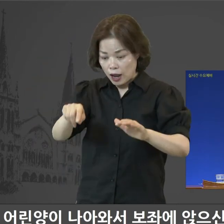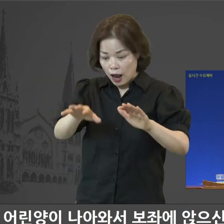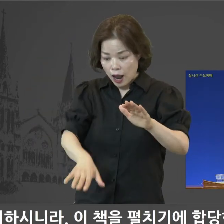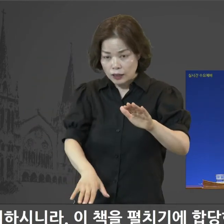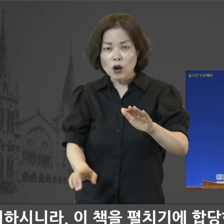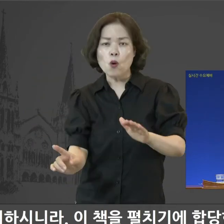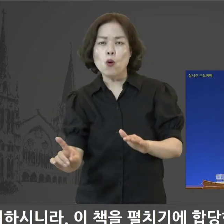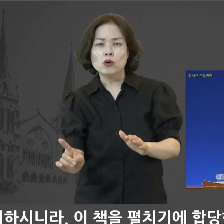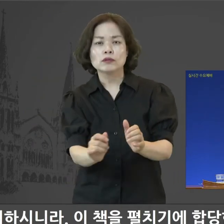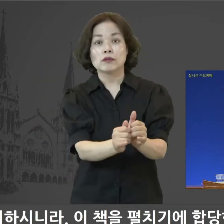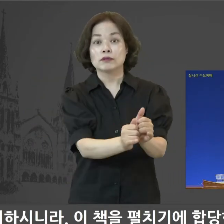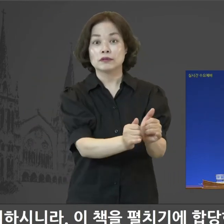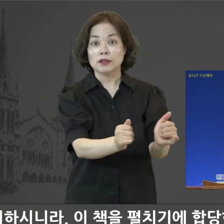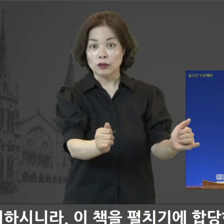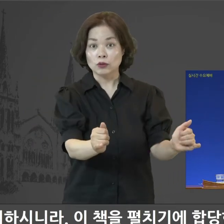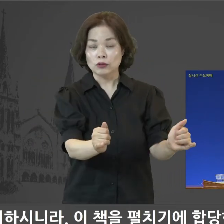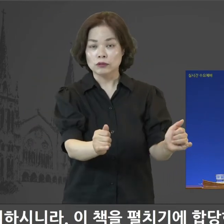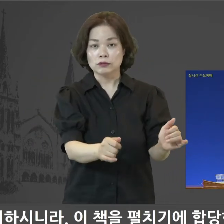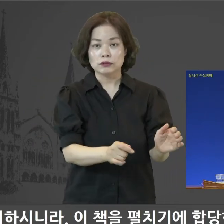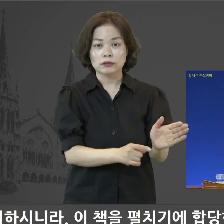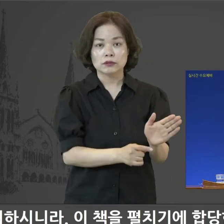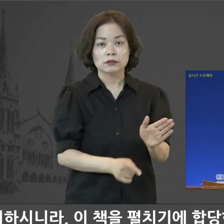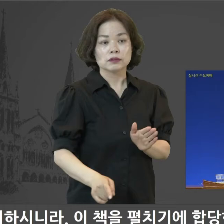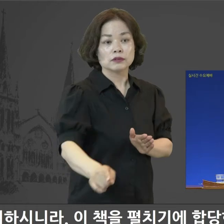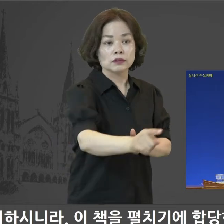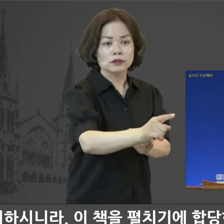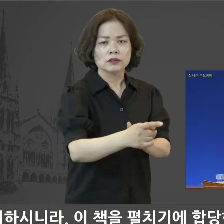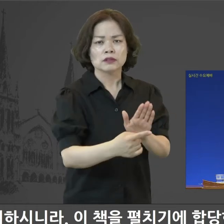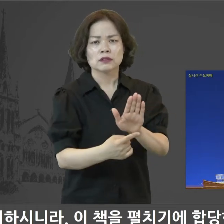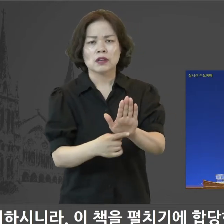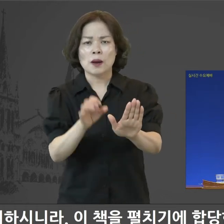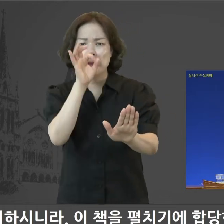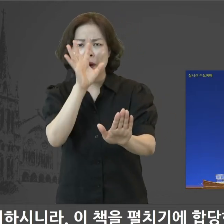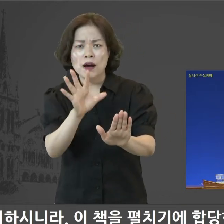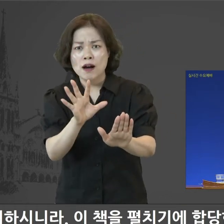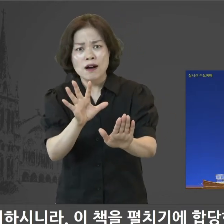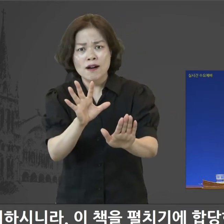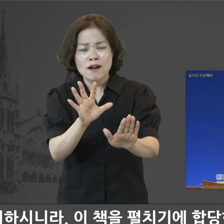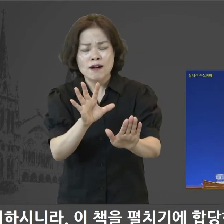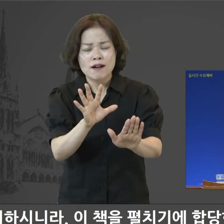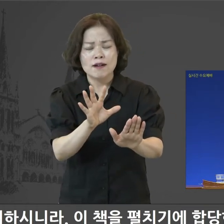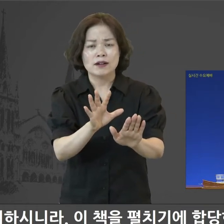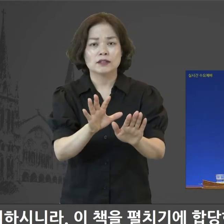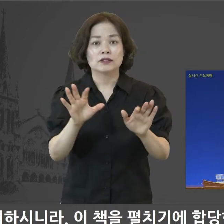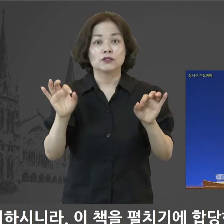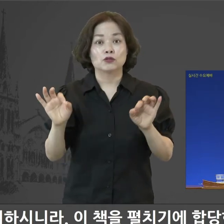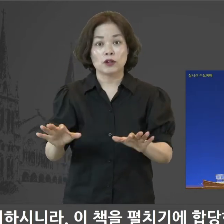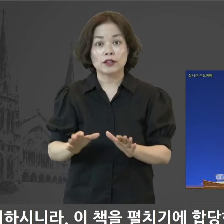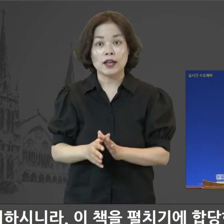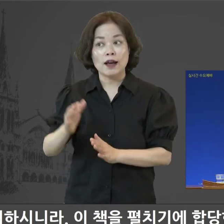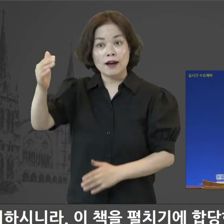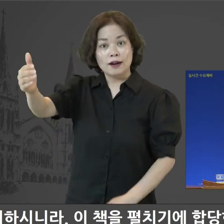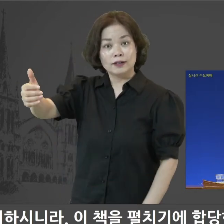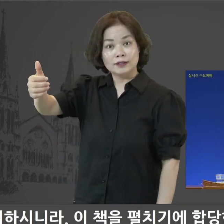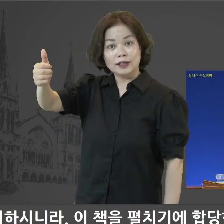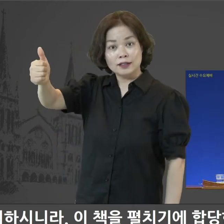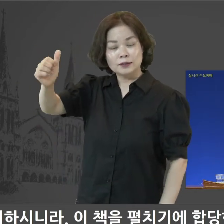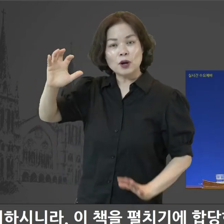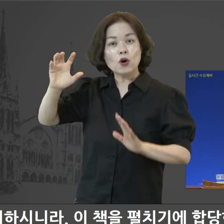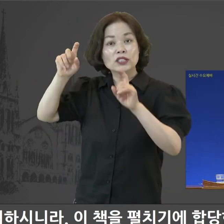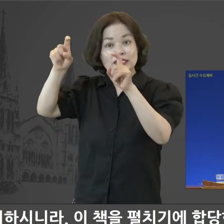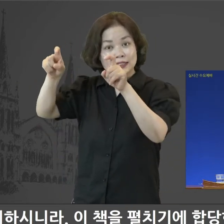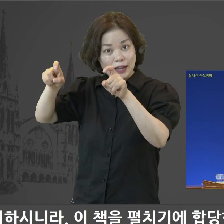아래의 어떤 자도 나서지 못하는, 나설 수도 없는 그 순간에 하나님의 어린